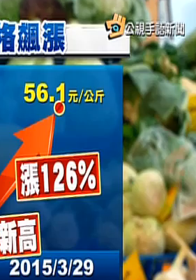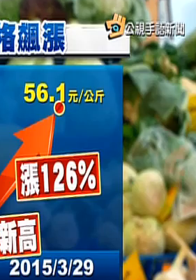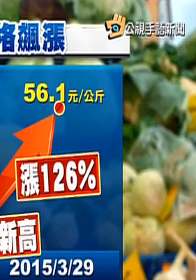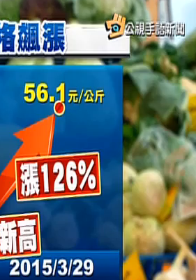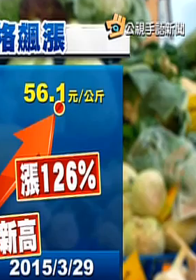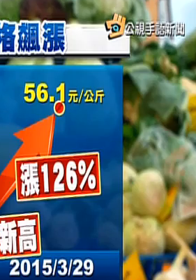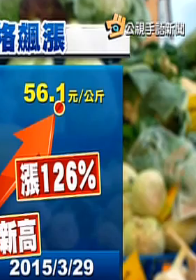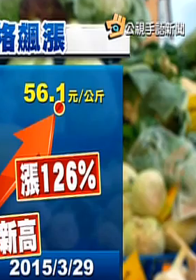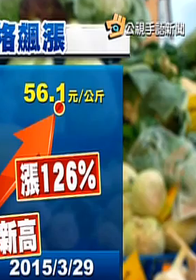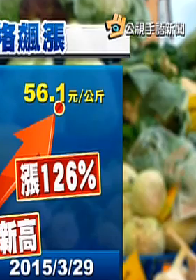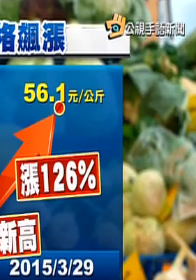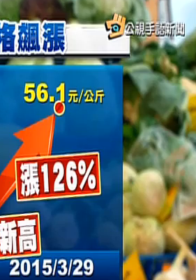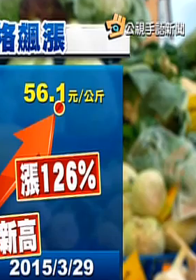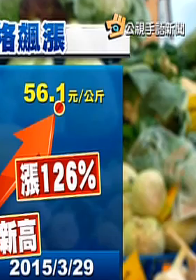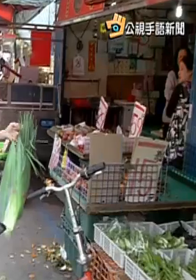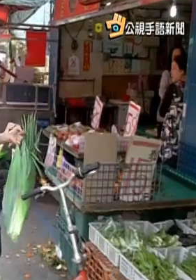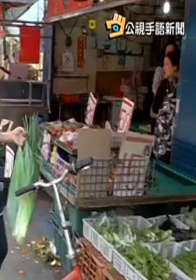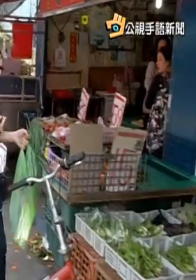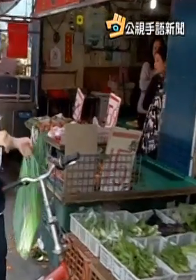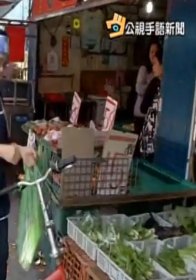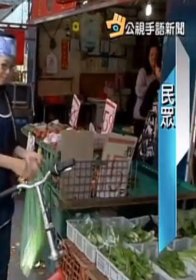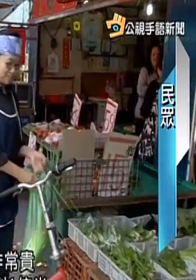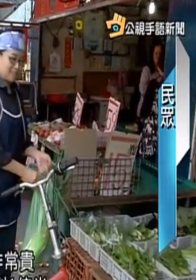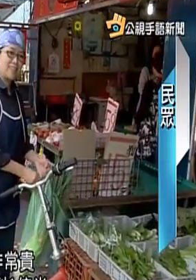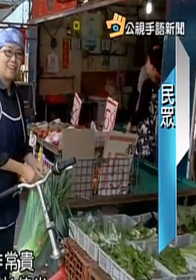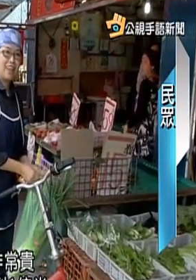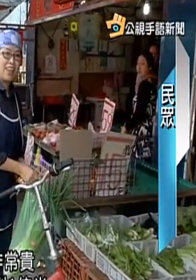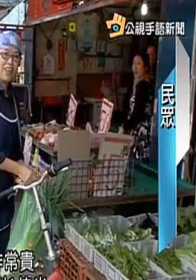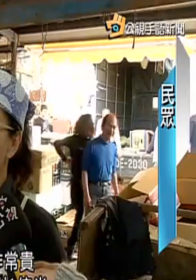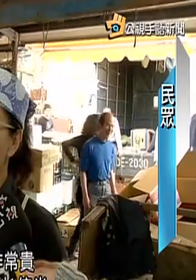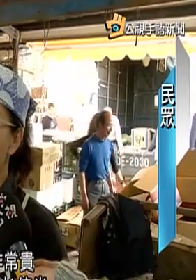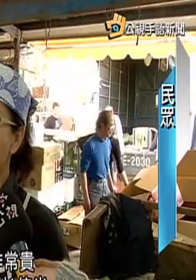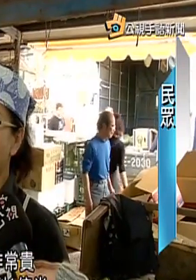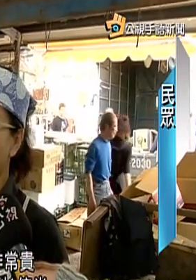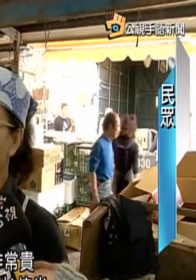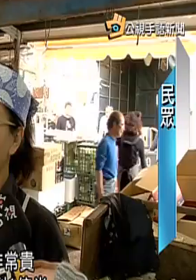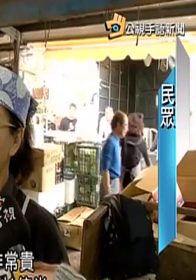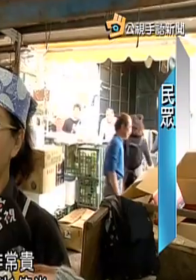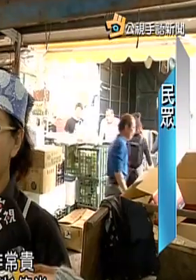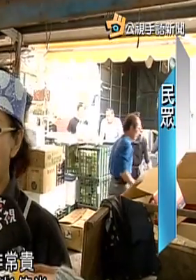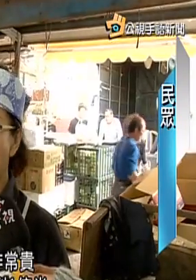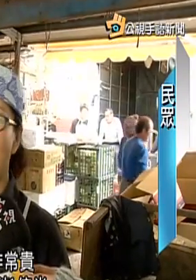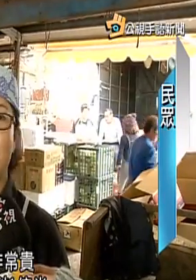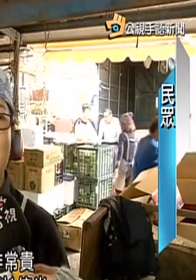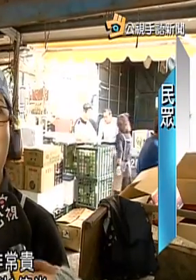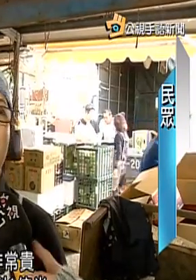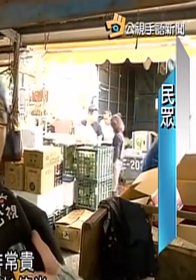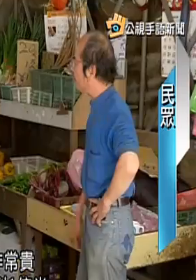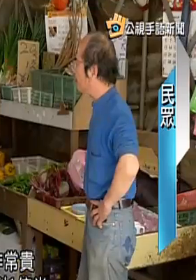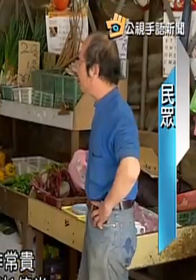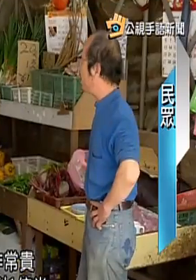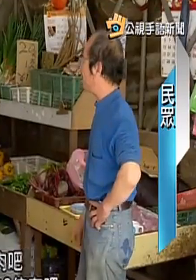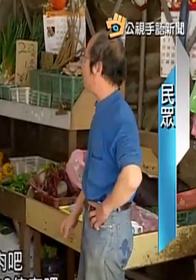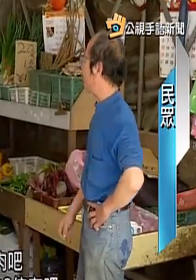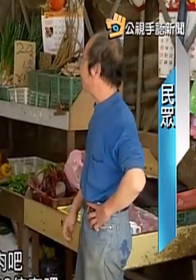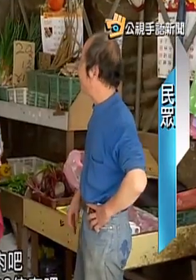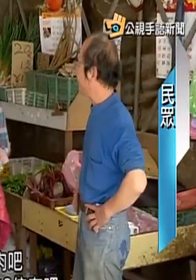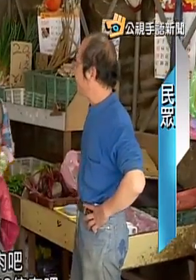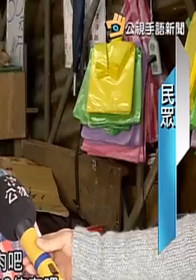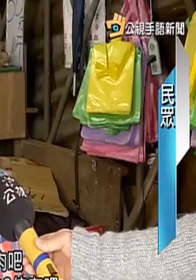松松创历史新高。 很贵，非常贵，至少一倍到一倍半。 多吃肉吧。